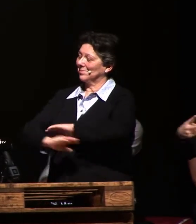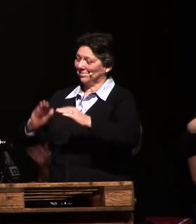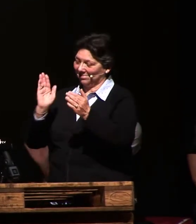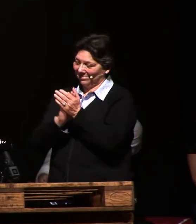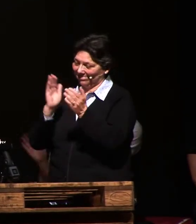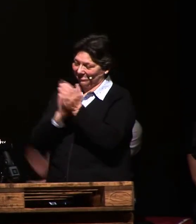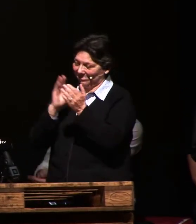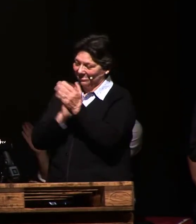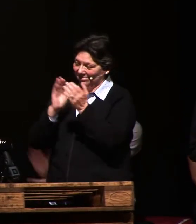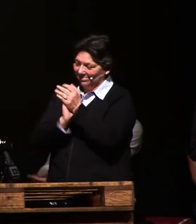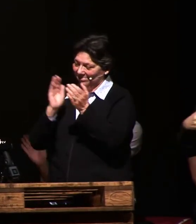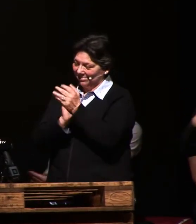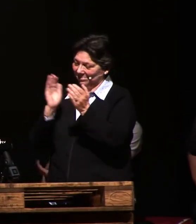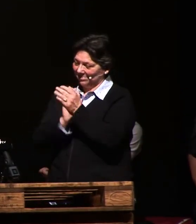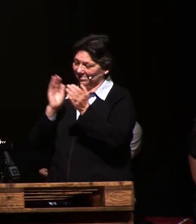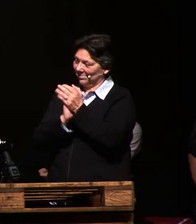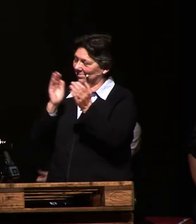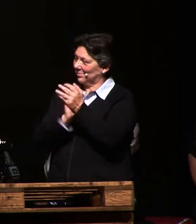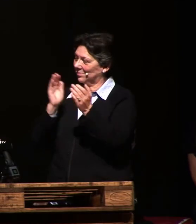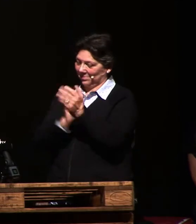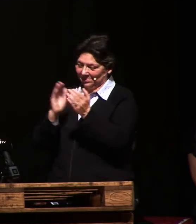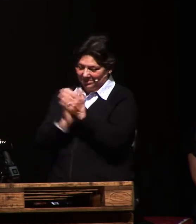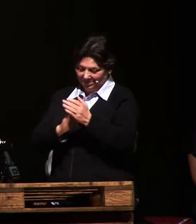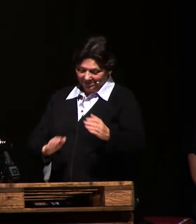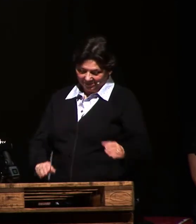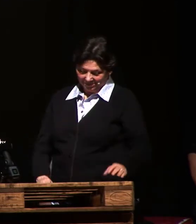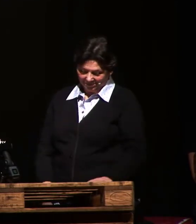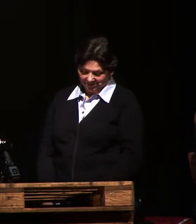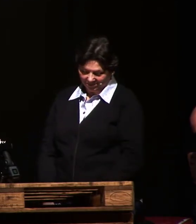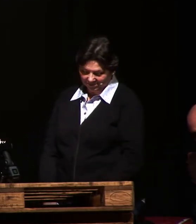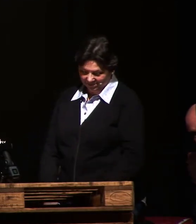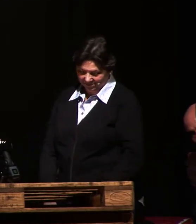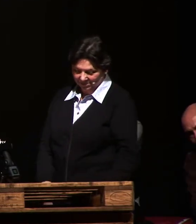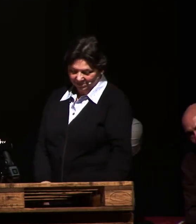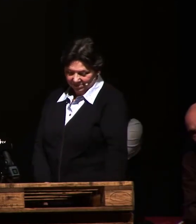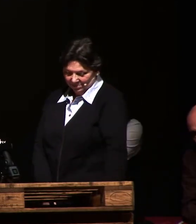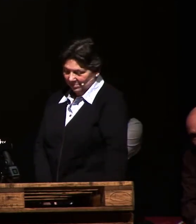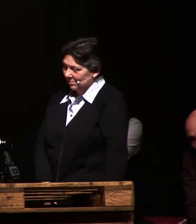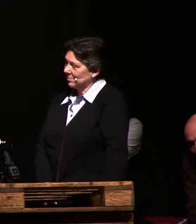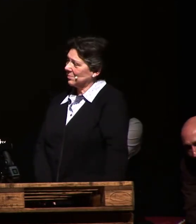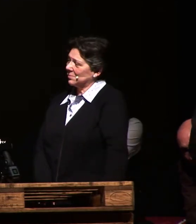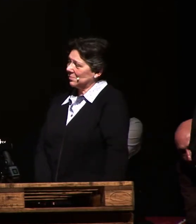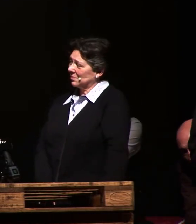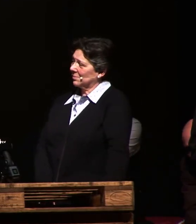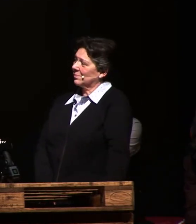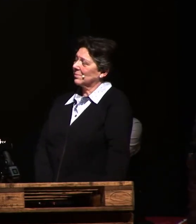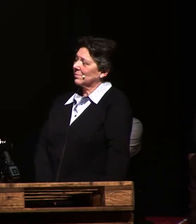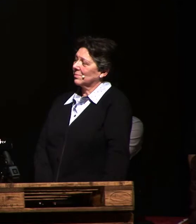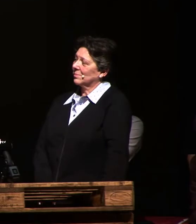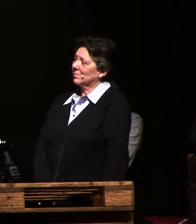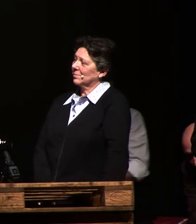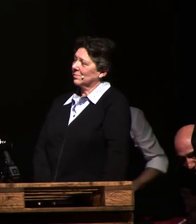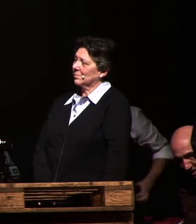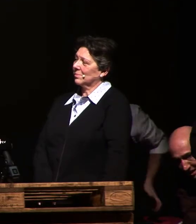Retallades que van fonamentalment des de l'aprovació de pressupostos antisocials, però també